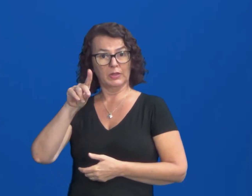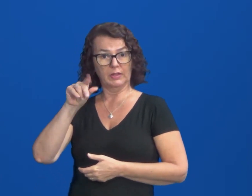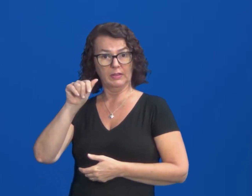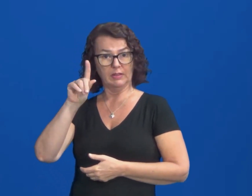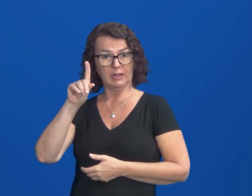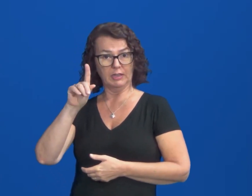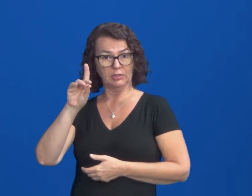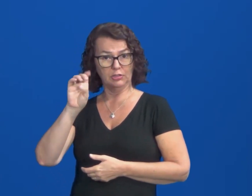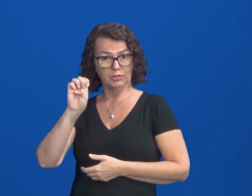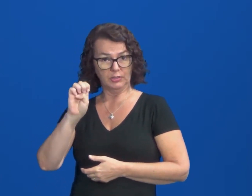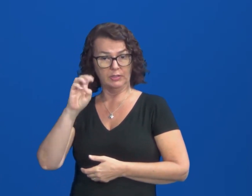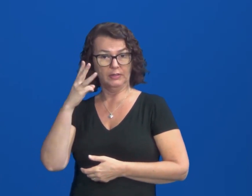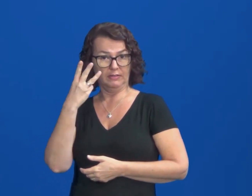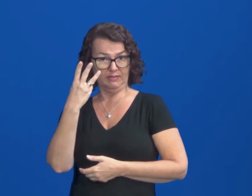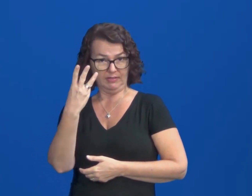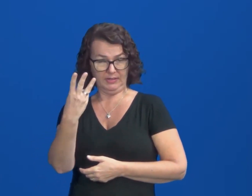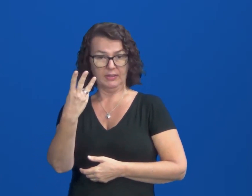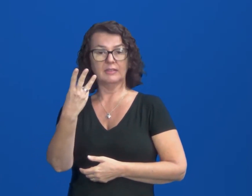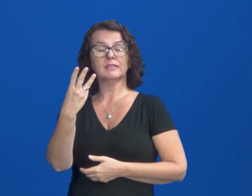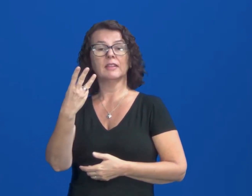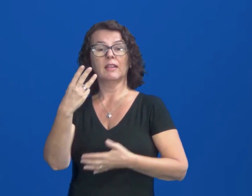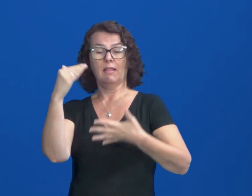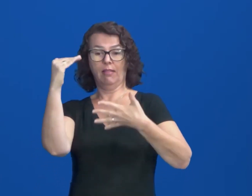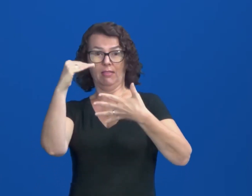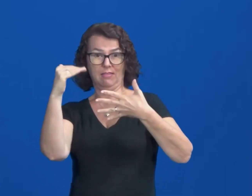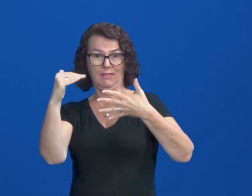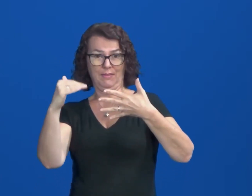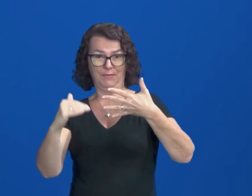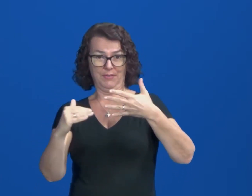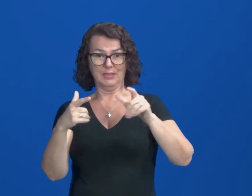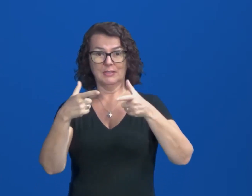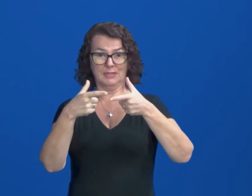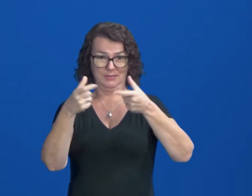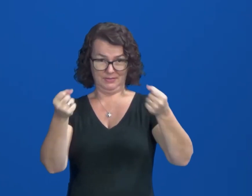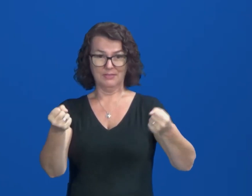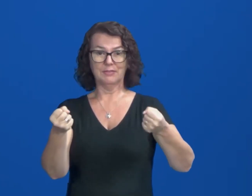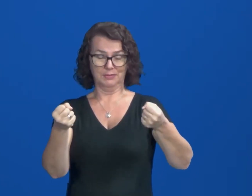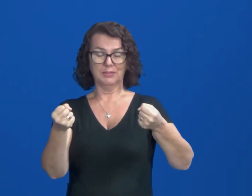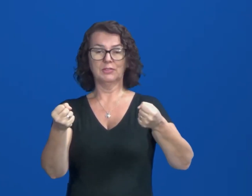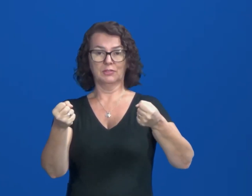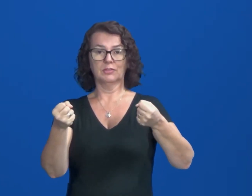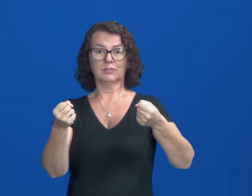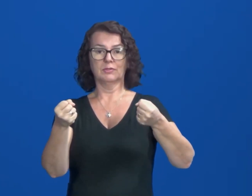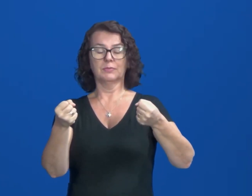Continuaremos a unidade 3, Níveis da Linguística,